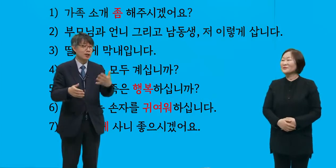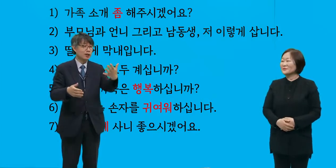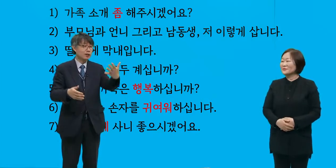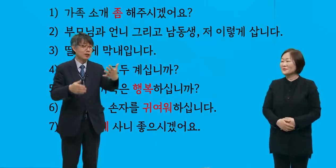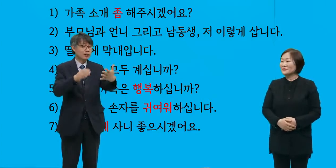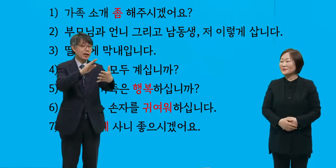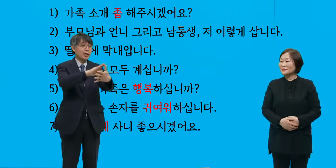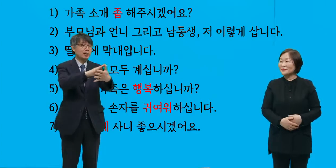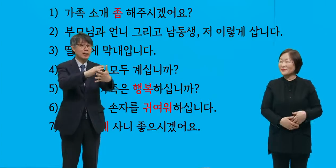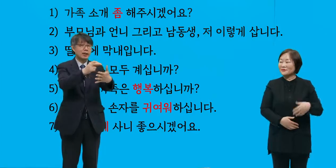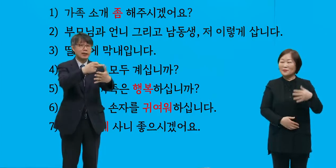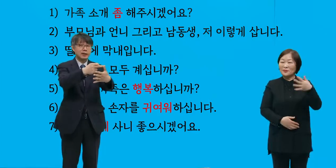제가